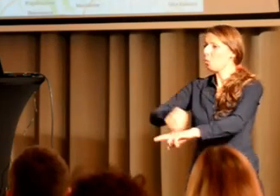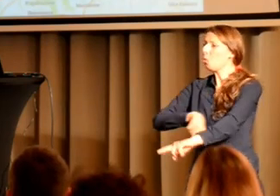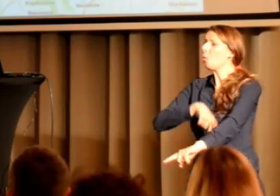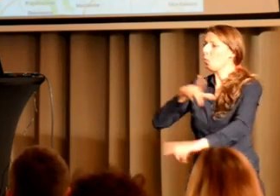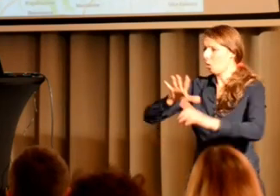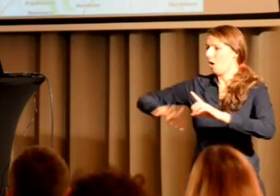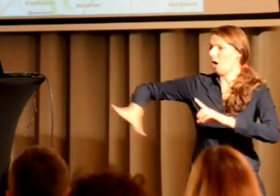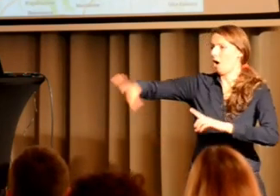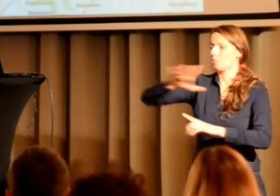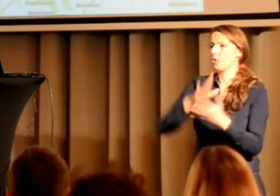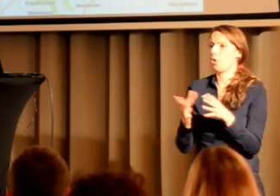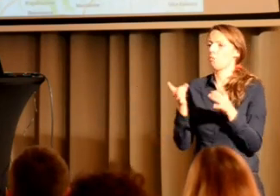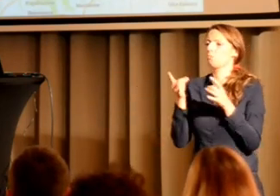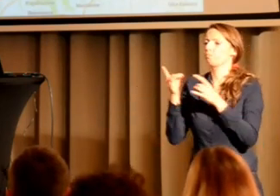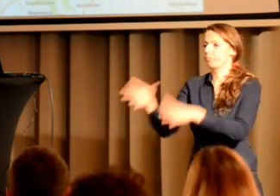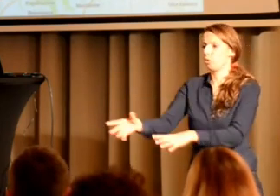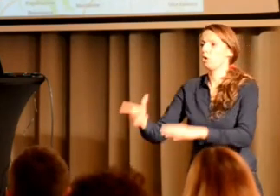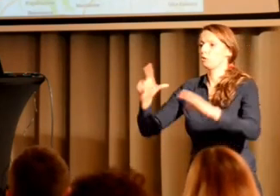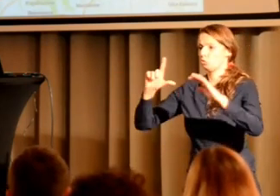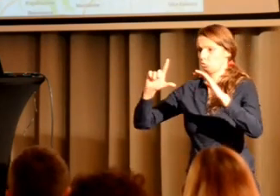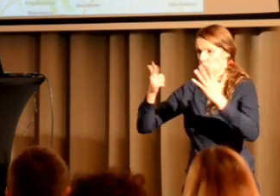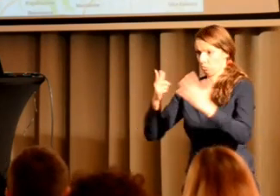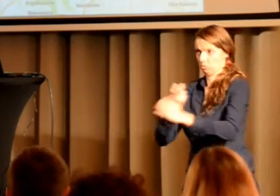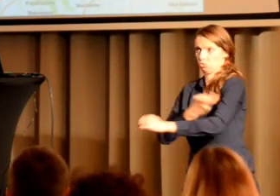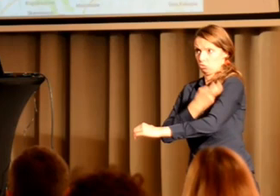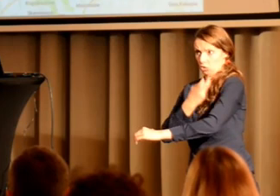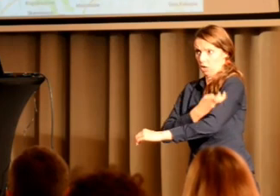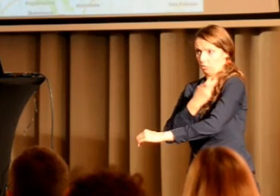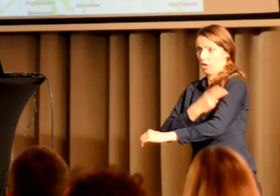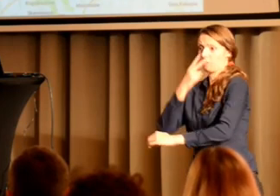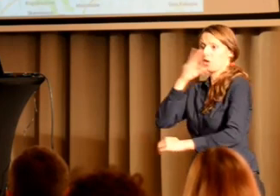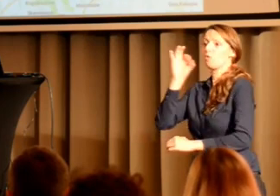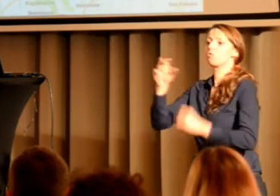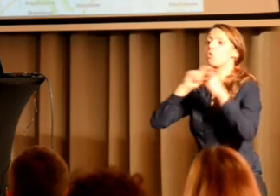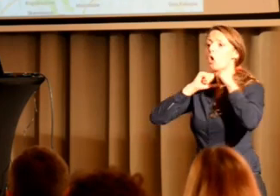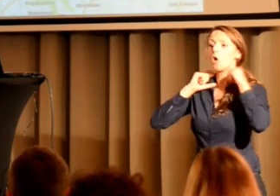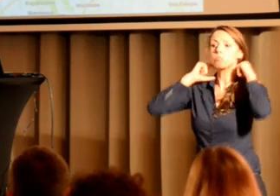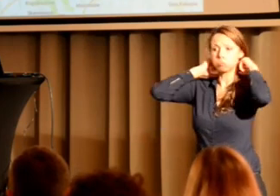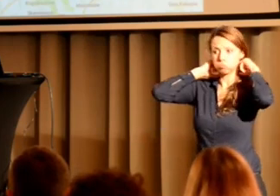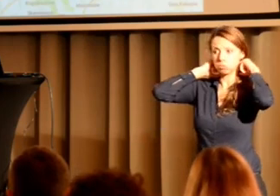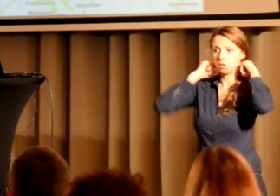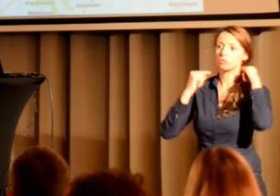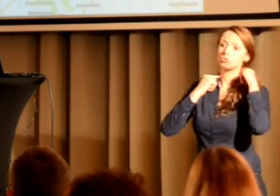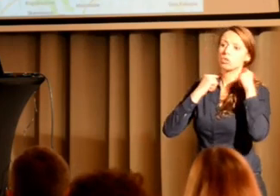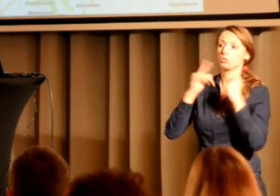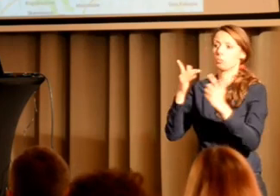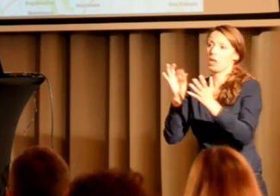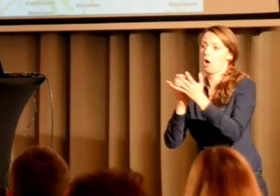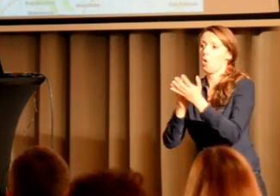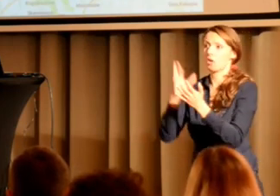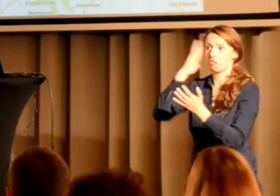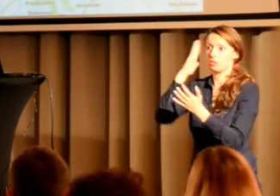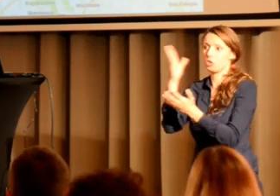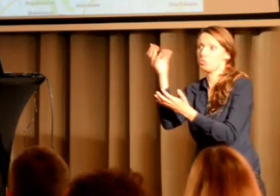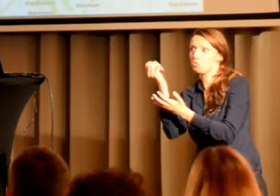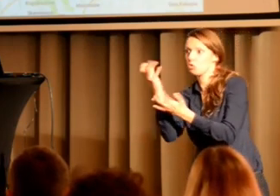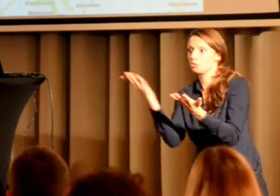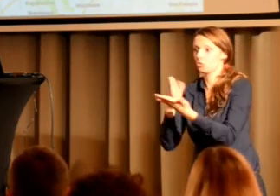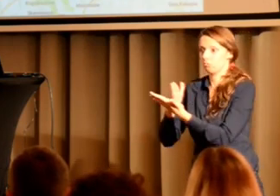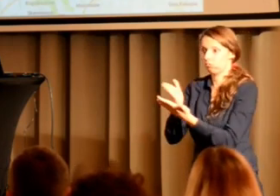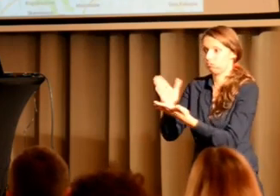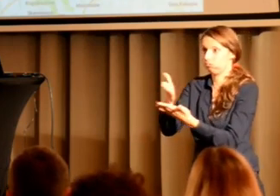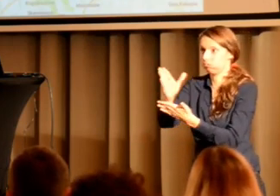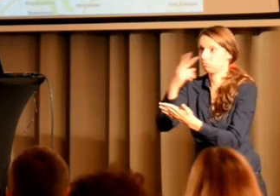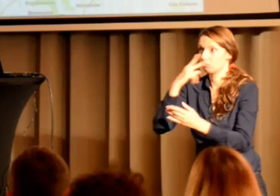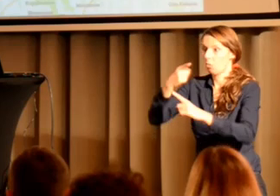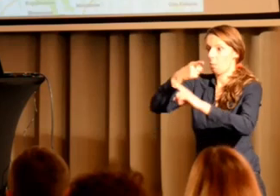go 7 czerwca. To są wszystko namiary z jego obroży. Praktycznie pół tego lasu intensywnie penetrował,